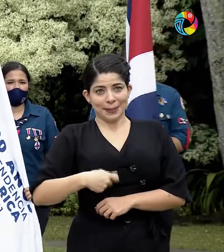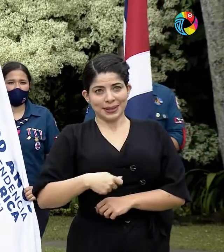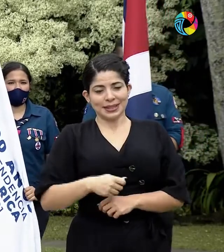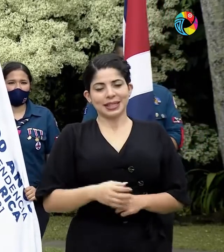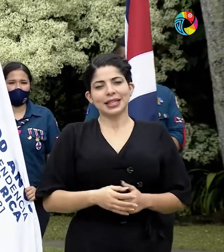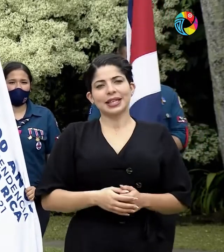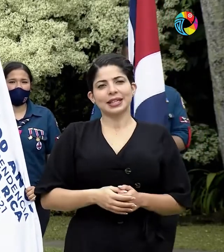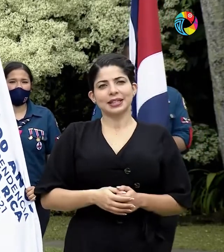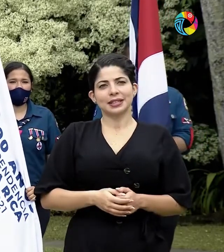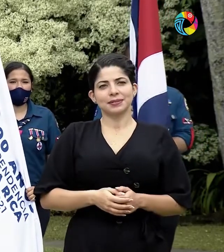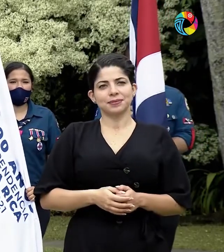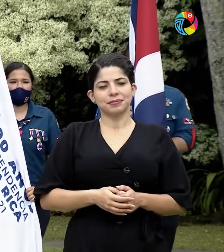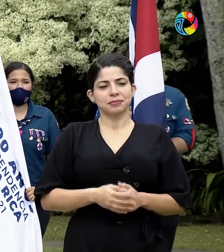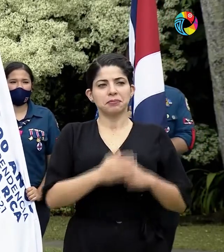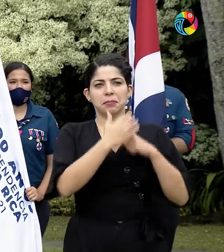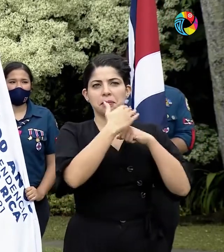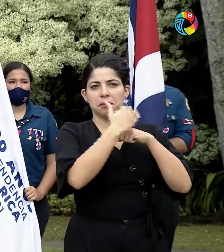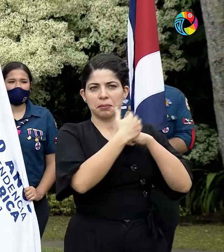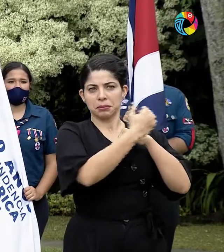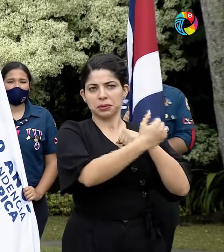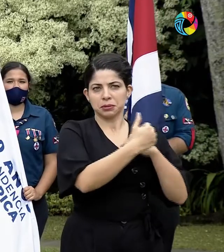República me llamó